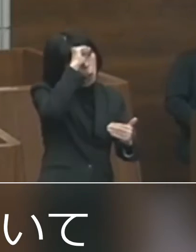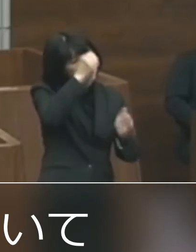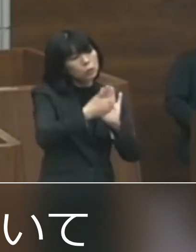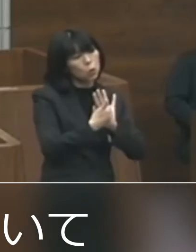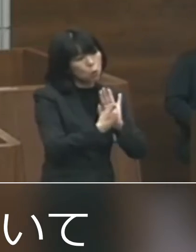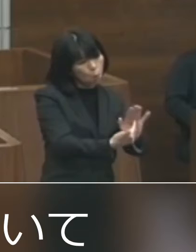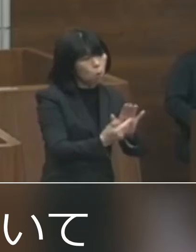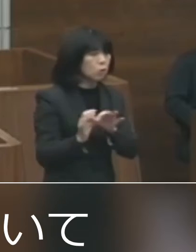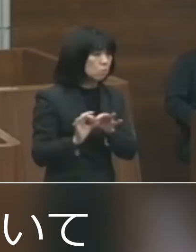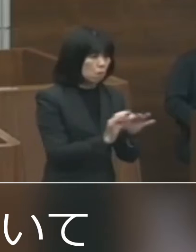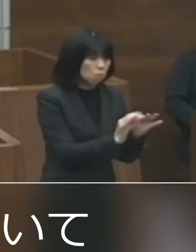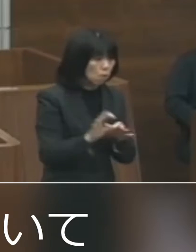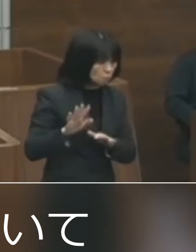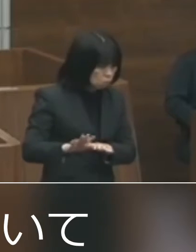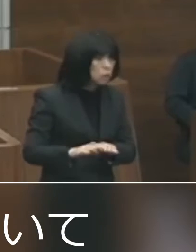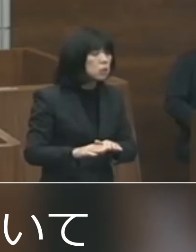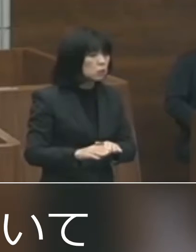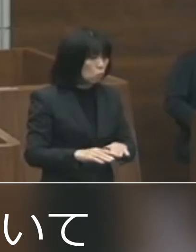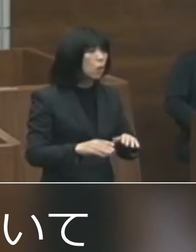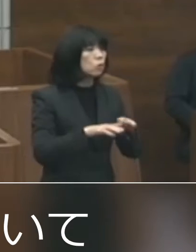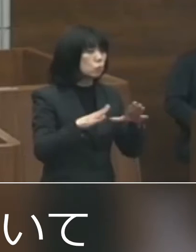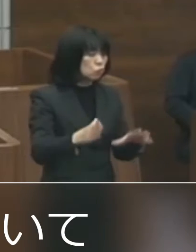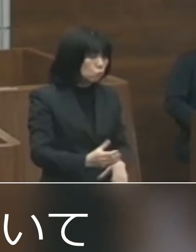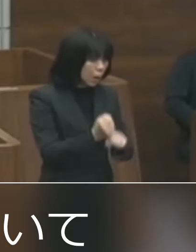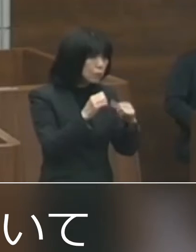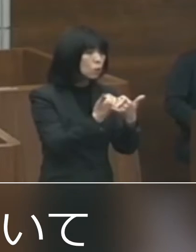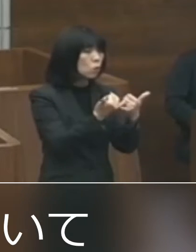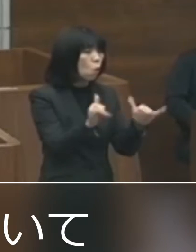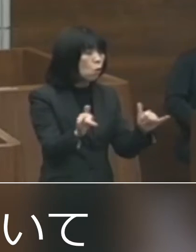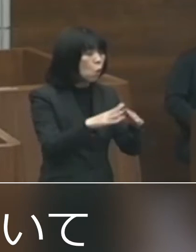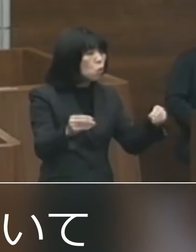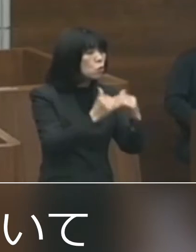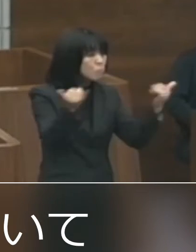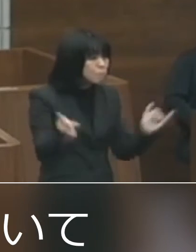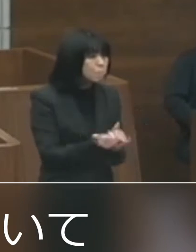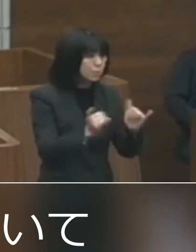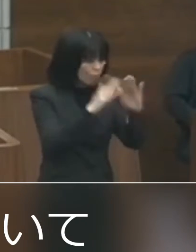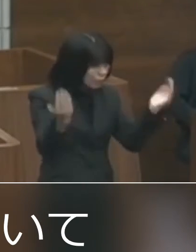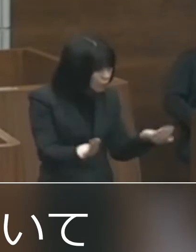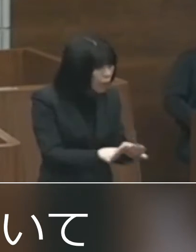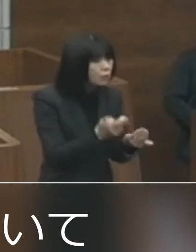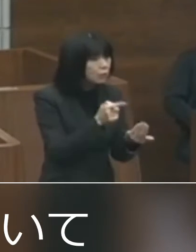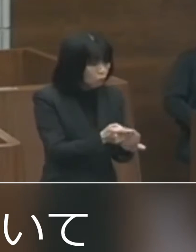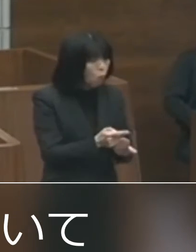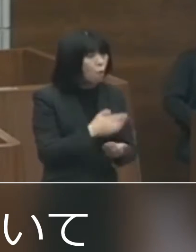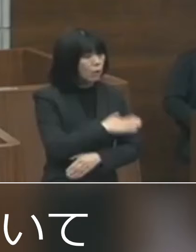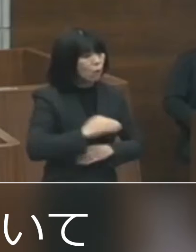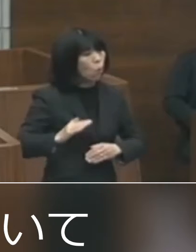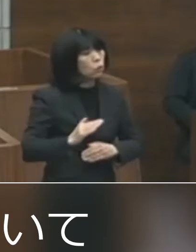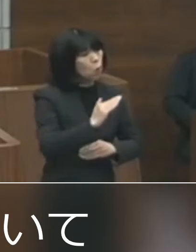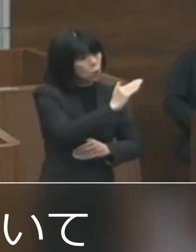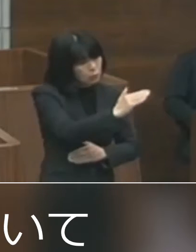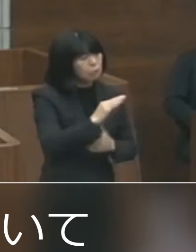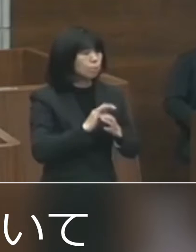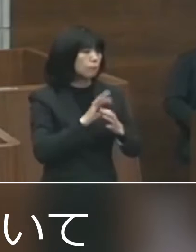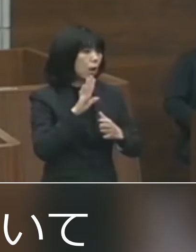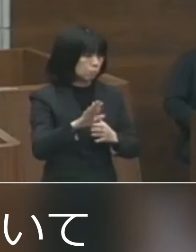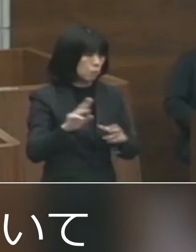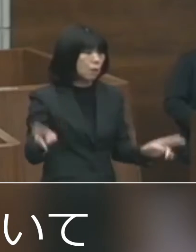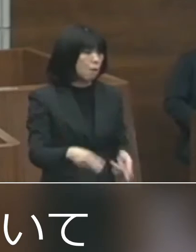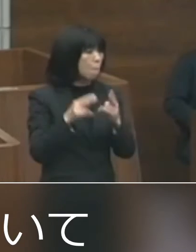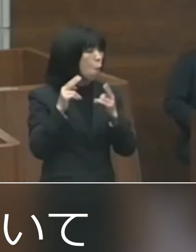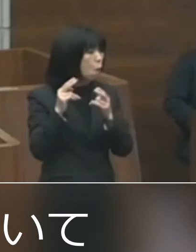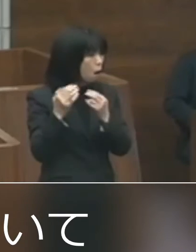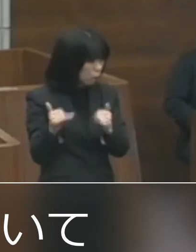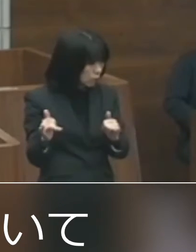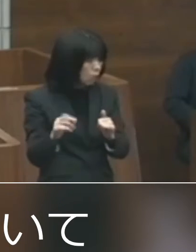ひいては国民全体の健康増進に大きく寄与するものとして、専門家や研究者がその